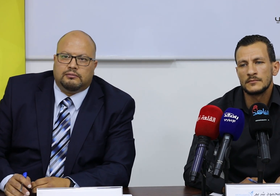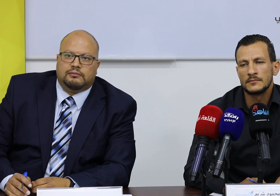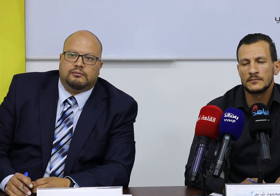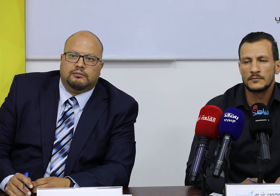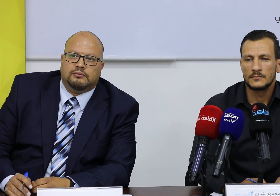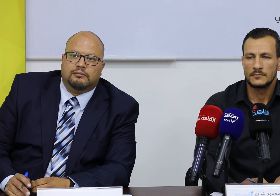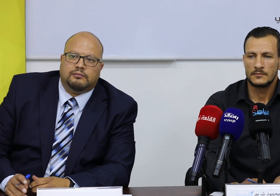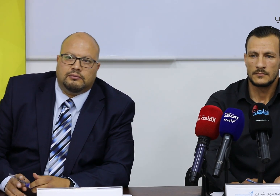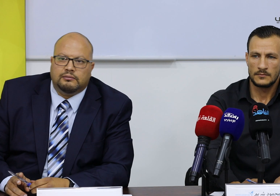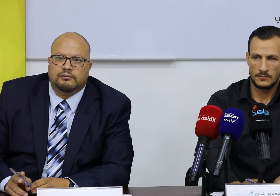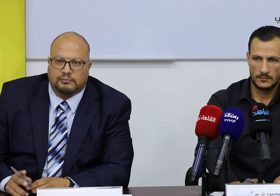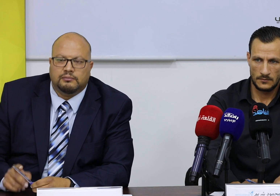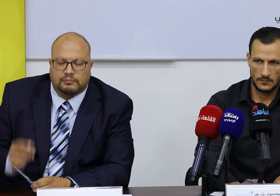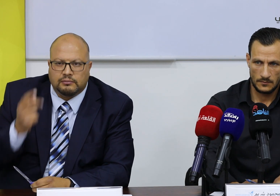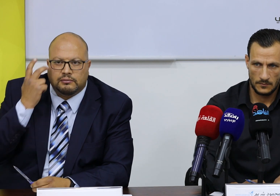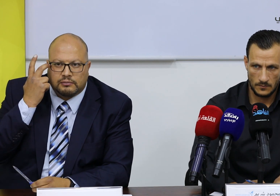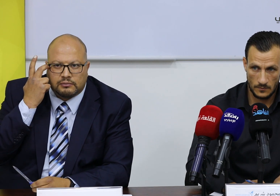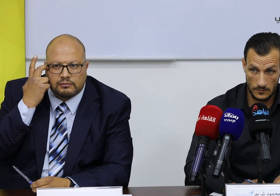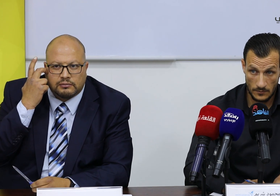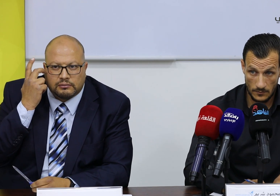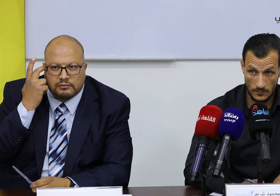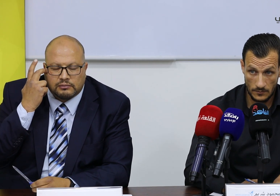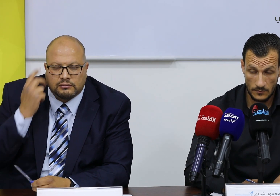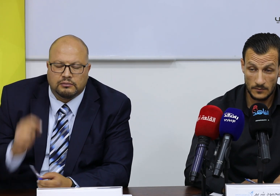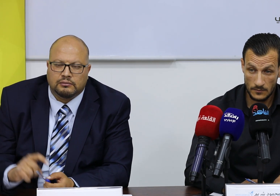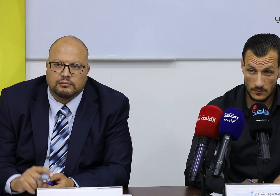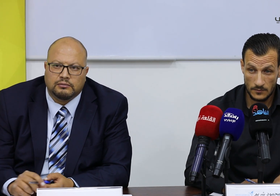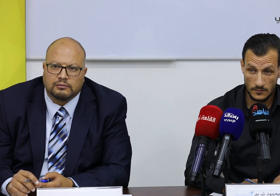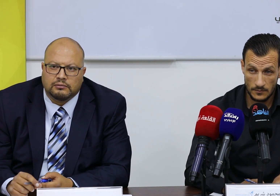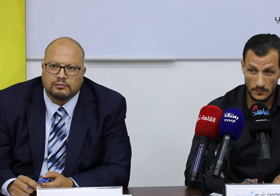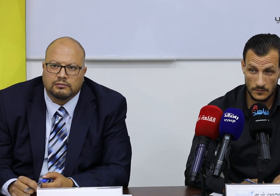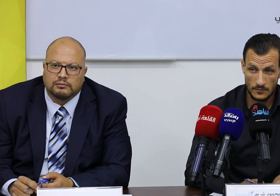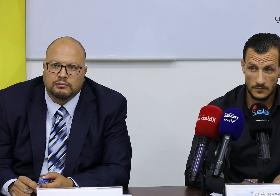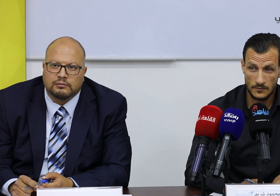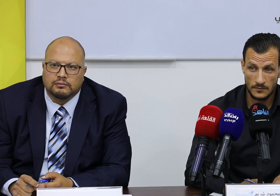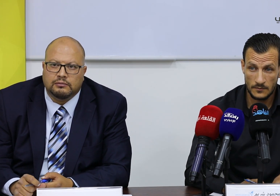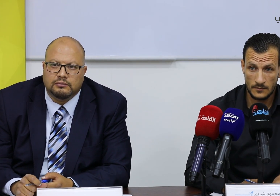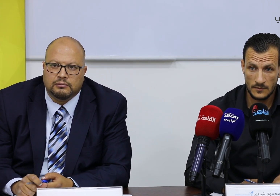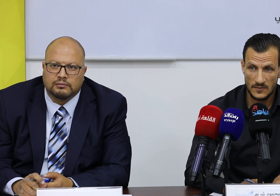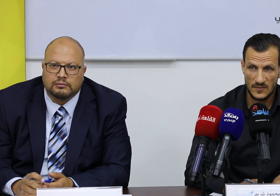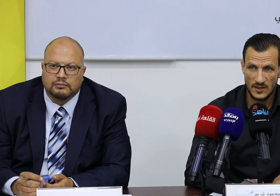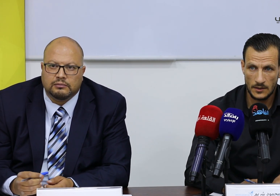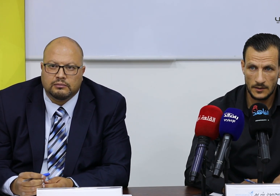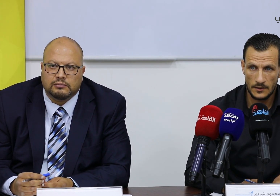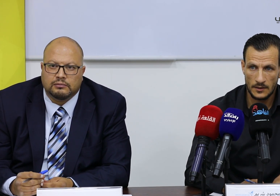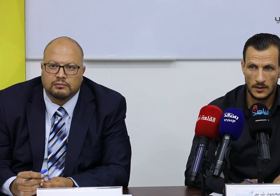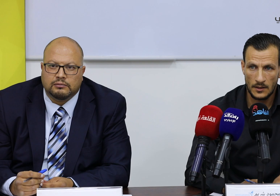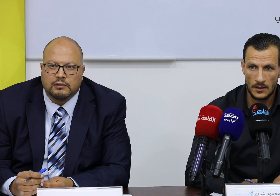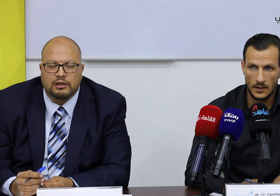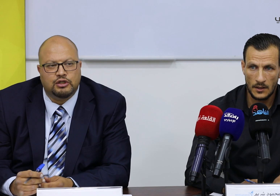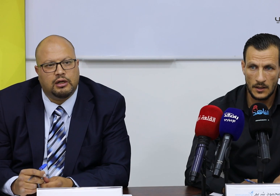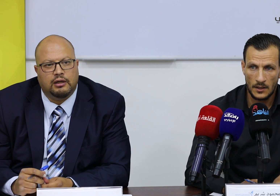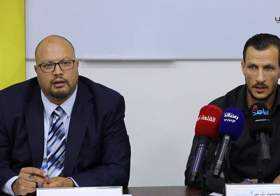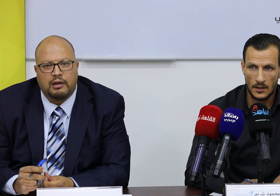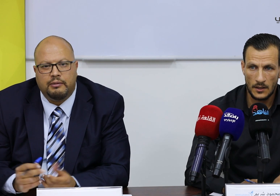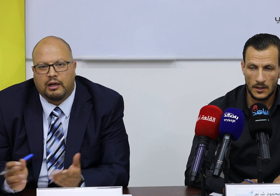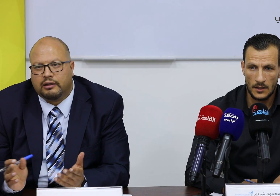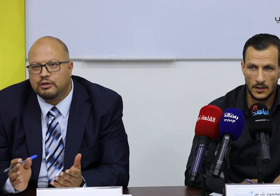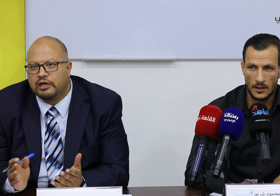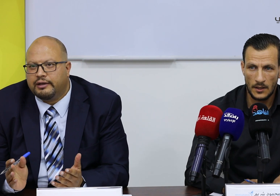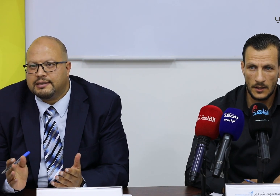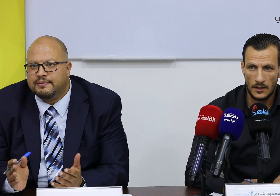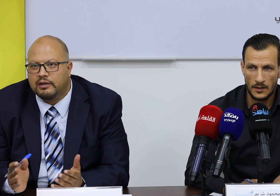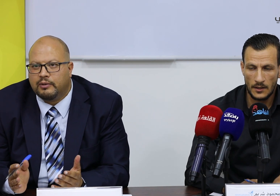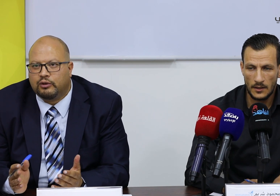برضه هاي الامور يعني يا ريت يكون مثلا في المجمعات الرئيسية مندوب لكم او بما ترونه مناسبا ان شاء الله. احنا